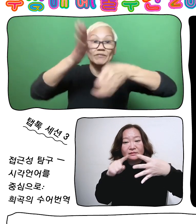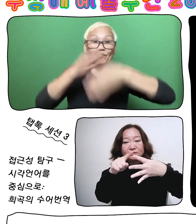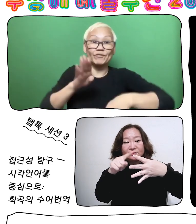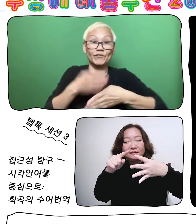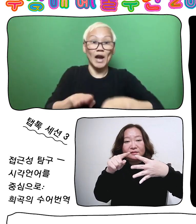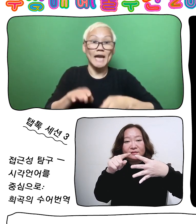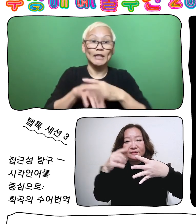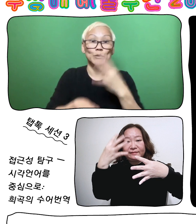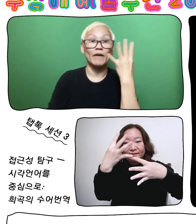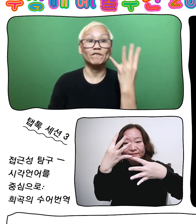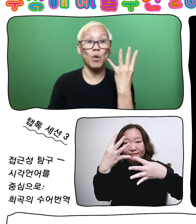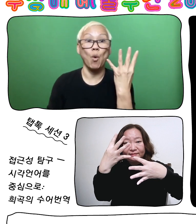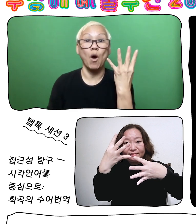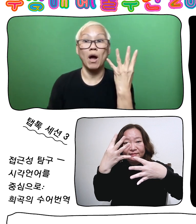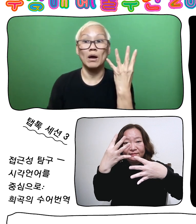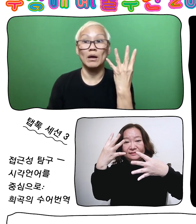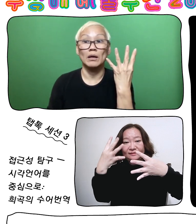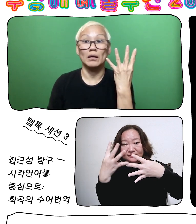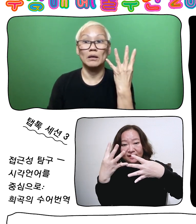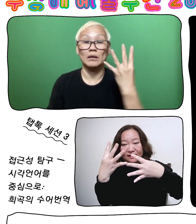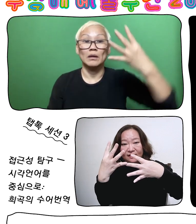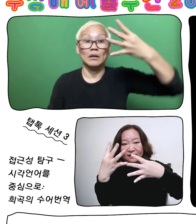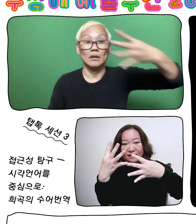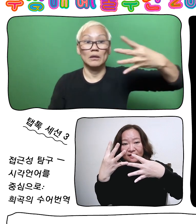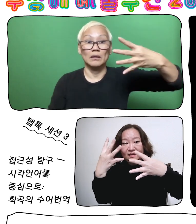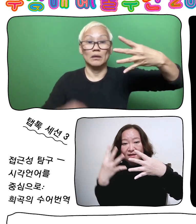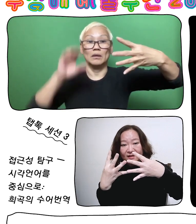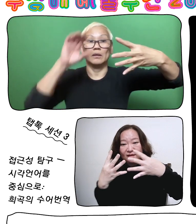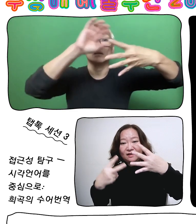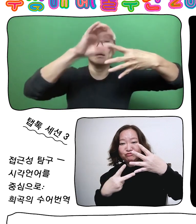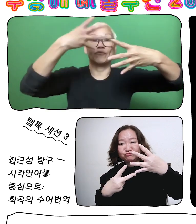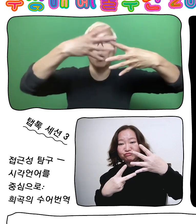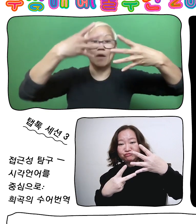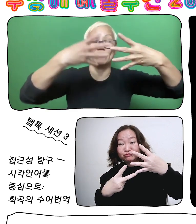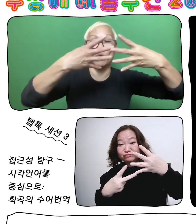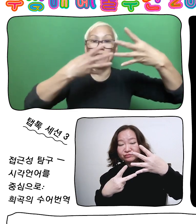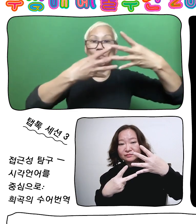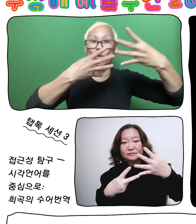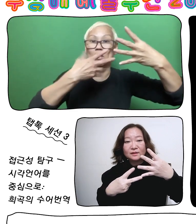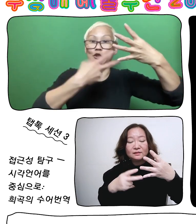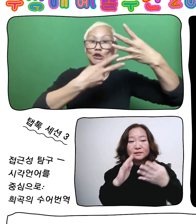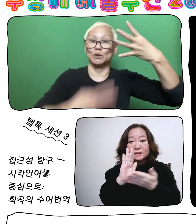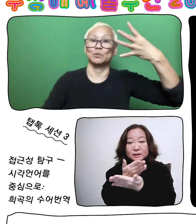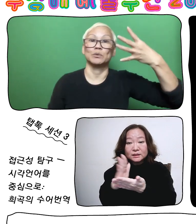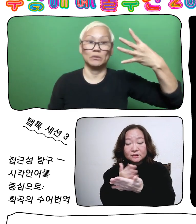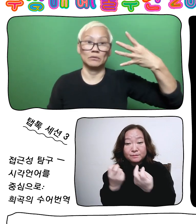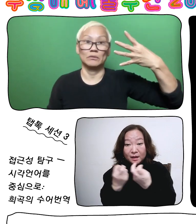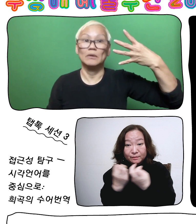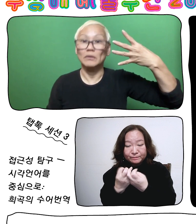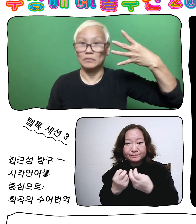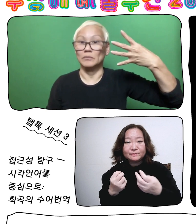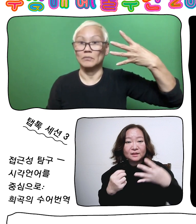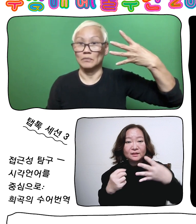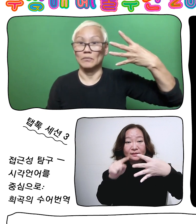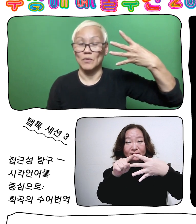예를 들어 보면 지금 보는 예문은 4개의 단락으로 나눌 수 있습니다.